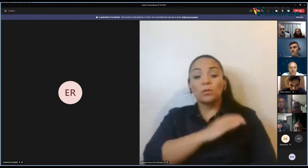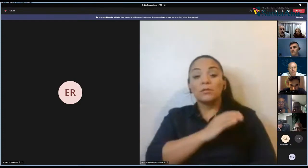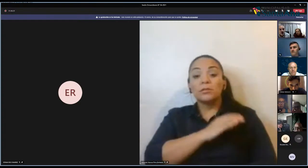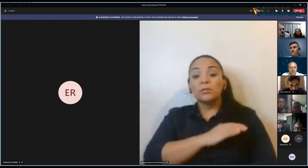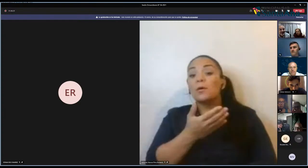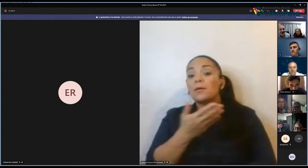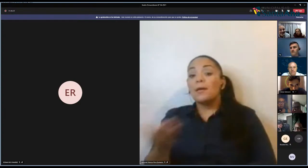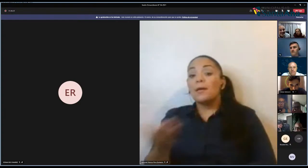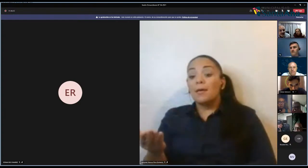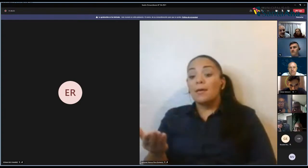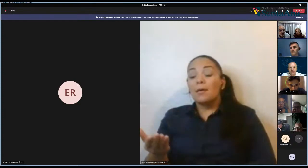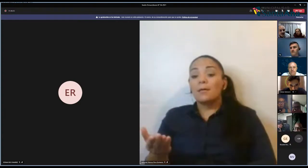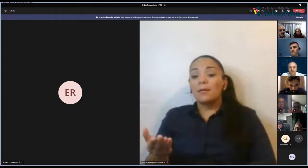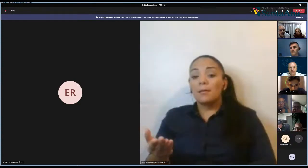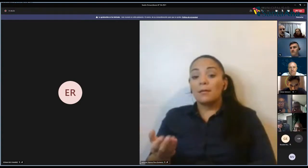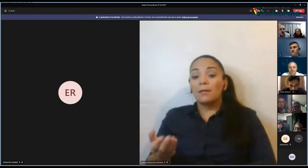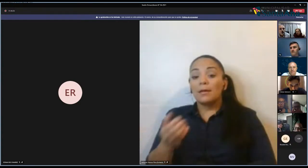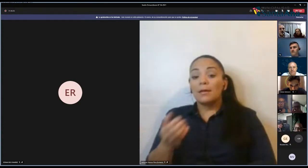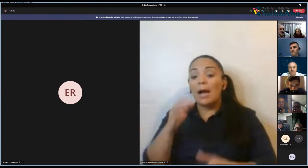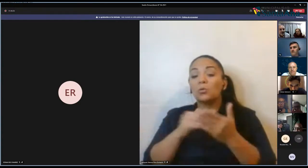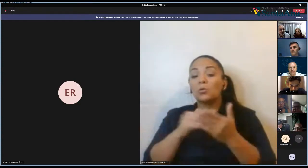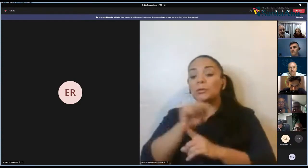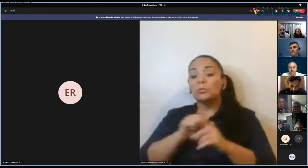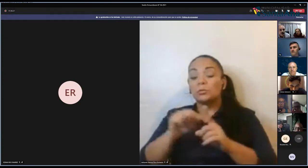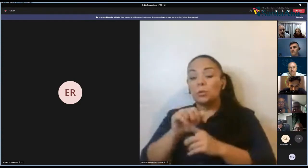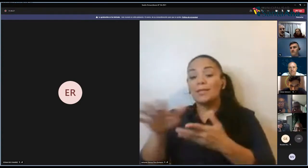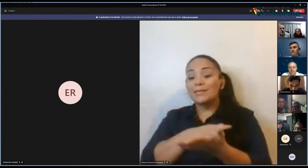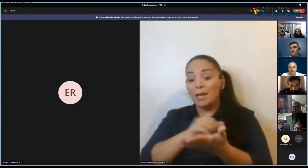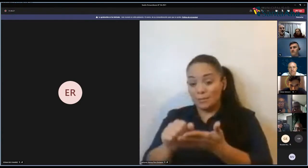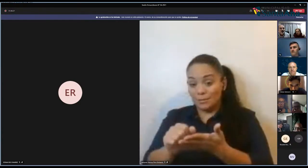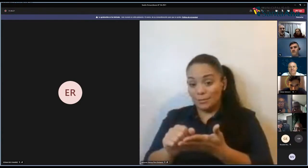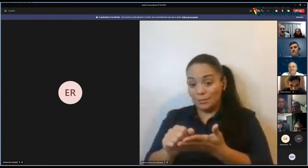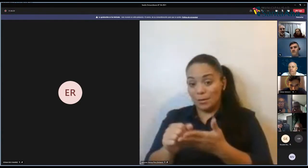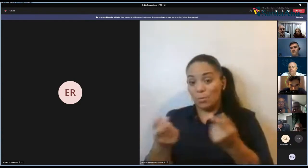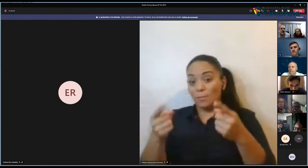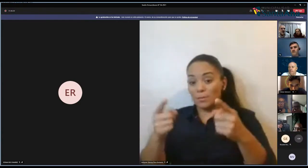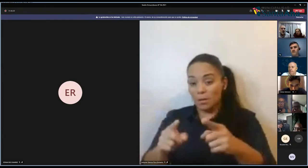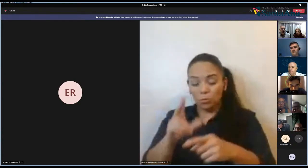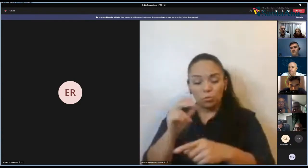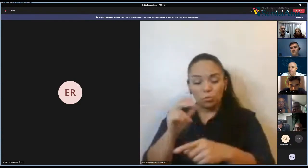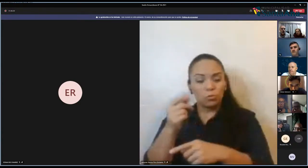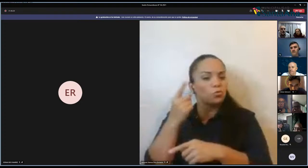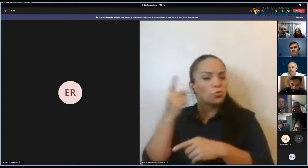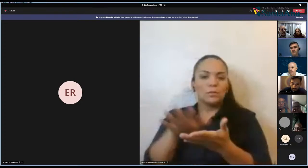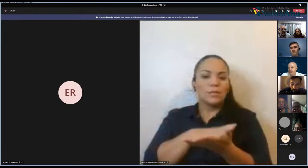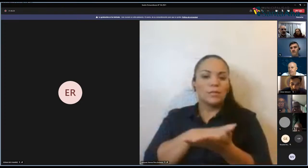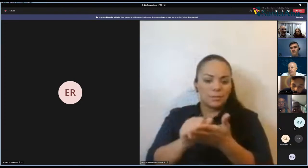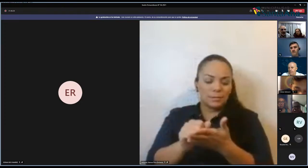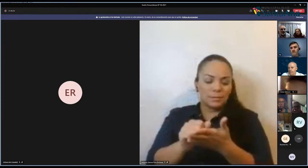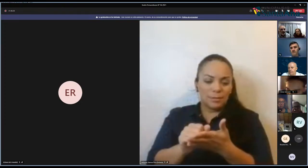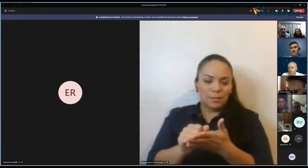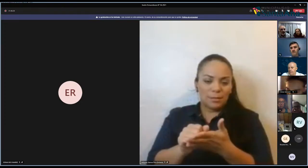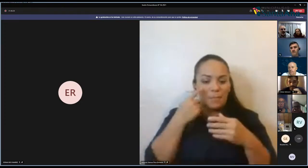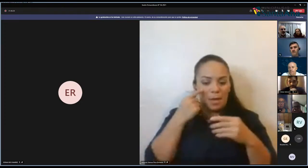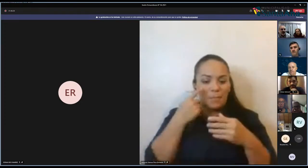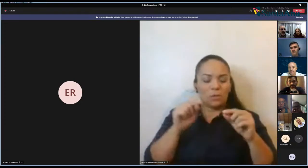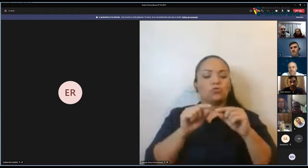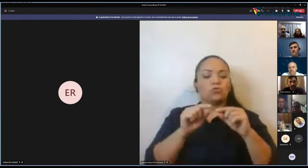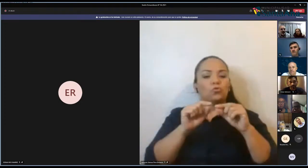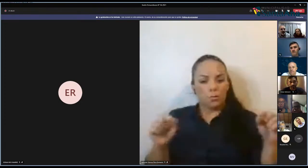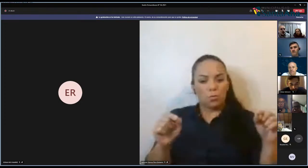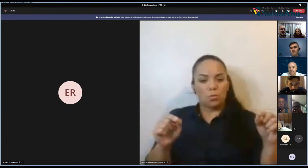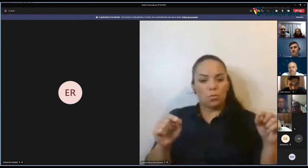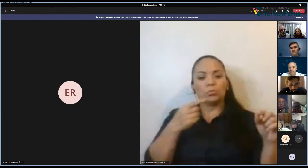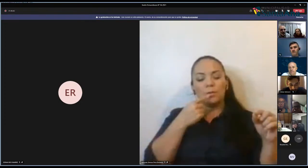una función de desastre como se ha presentado y no solamente el desastre subrayó aquí y permíteme decirle